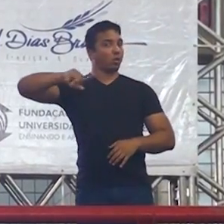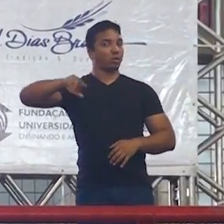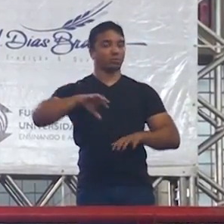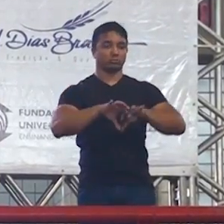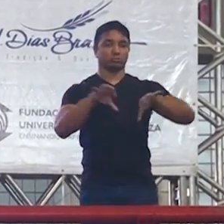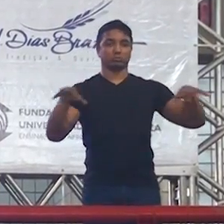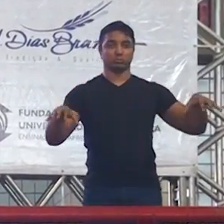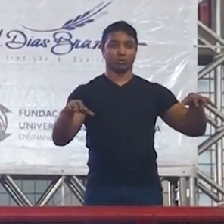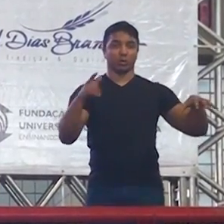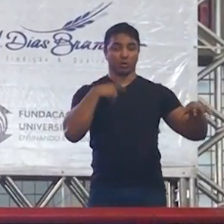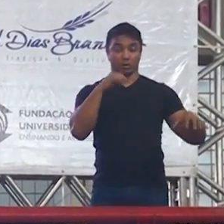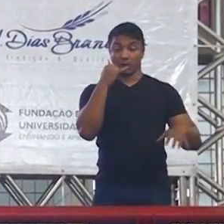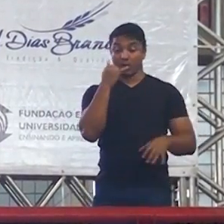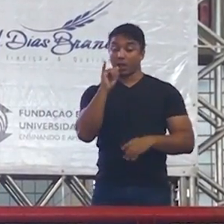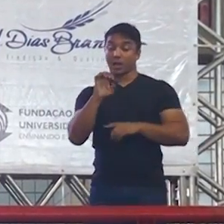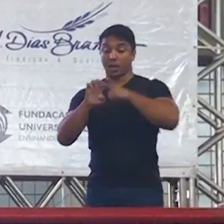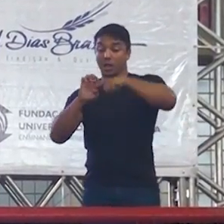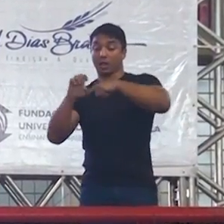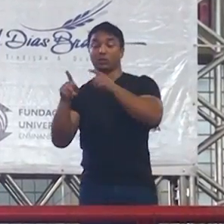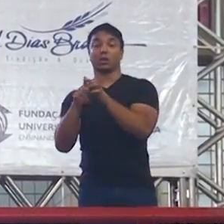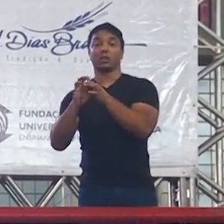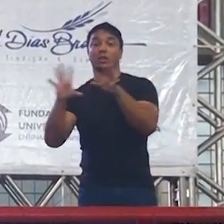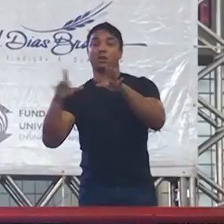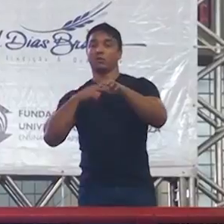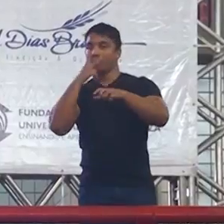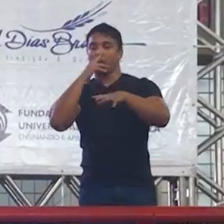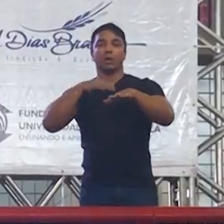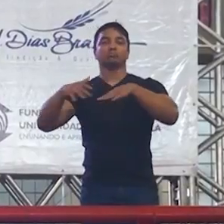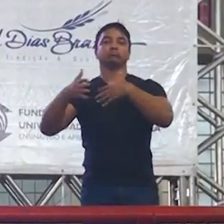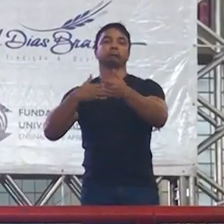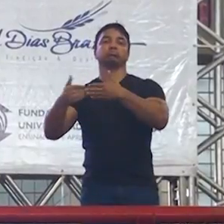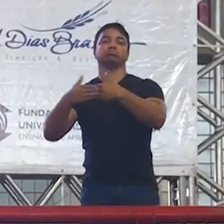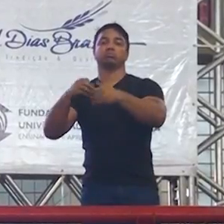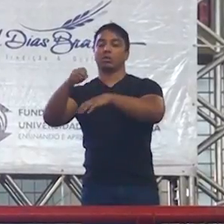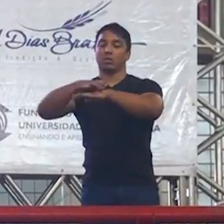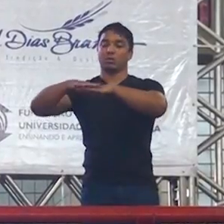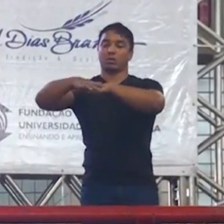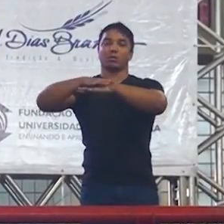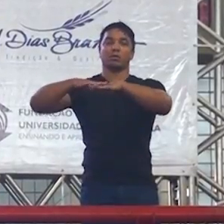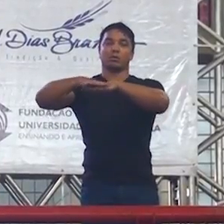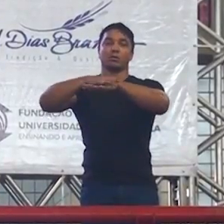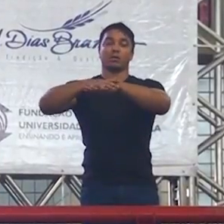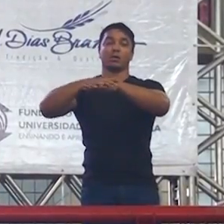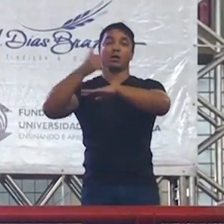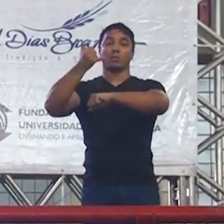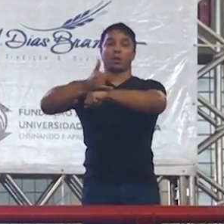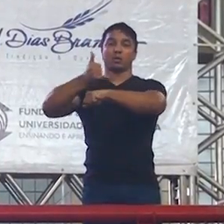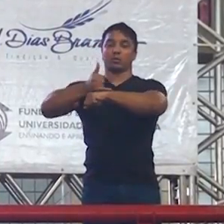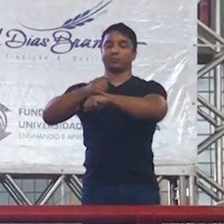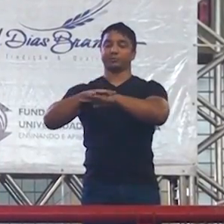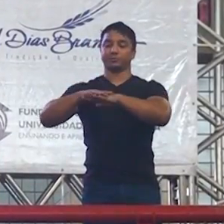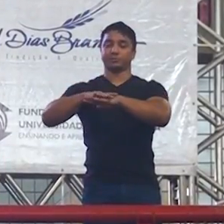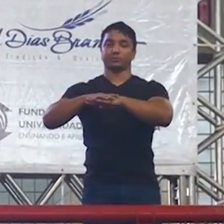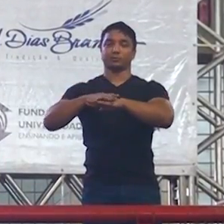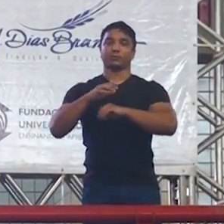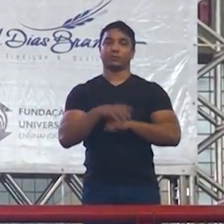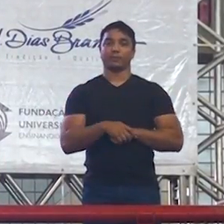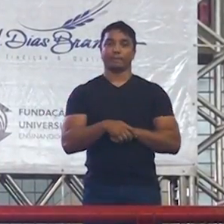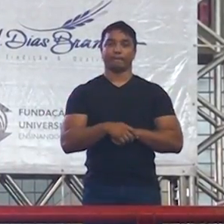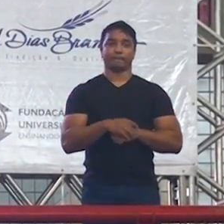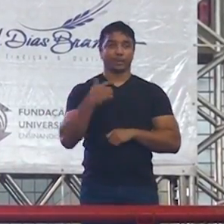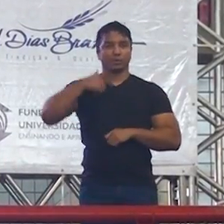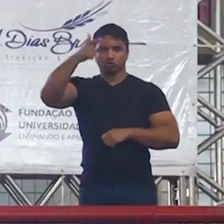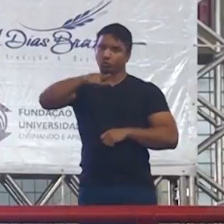bem. Elétrons livres movem-se aleatoriamente pela superfície do material. Então, repetindo. Eu adoro trabalhar